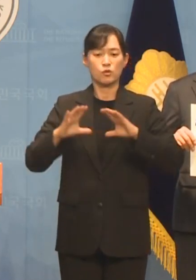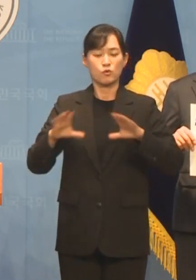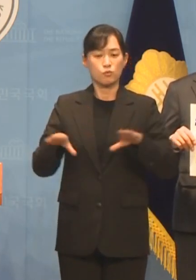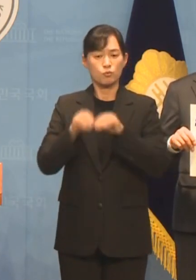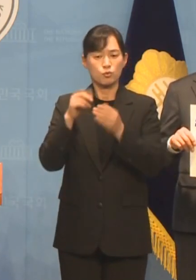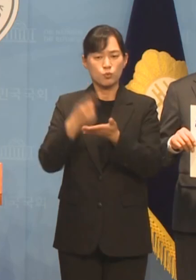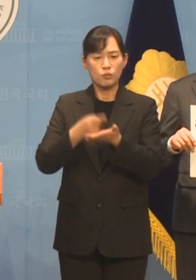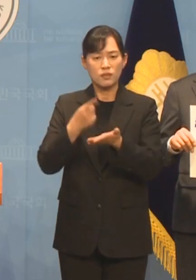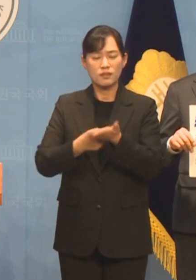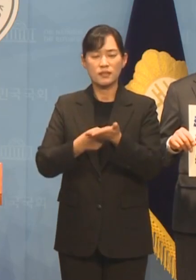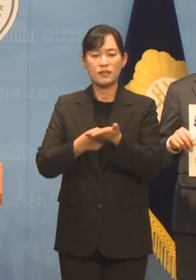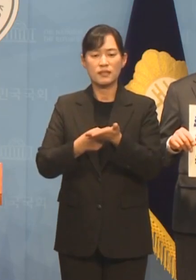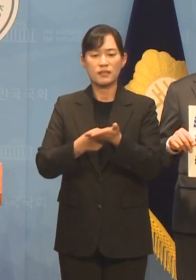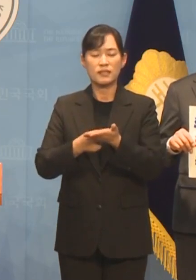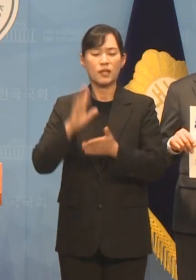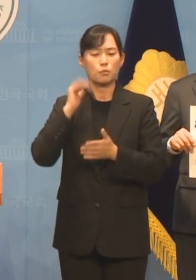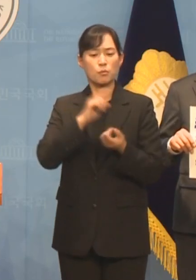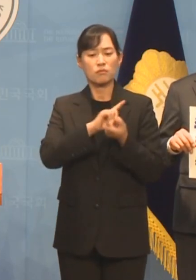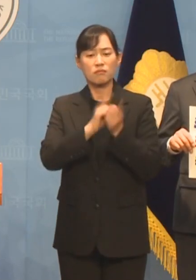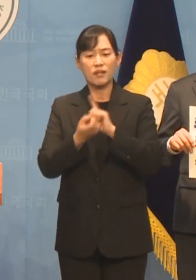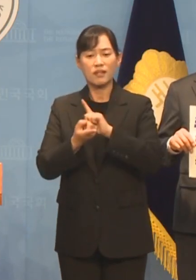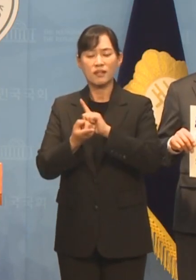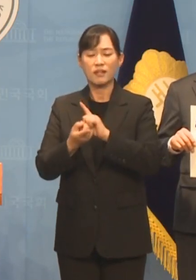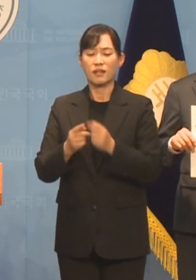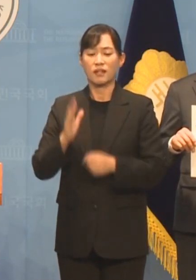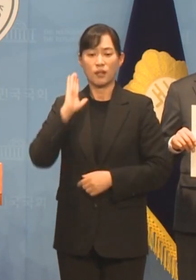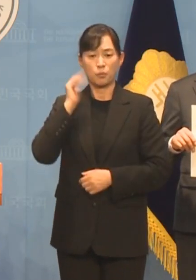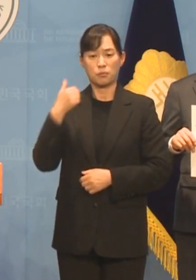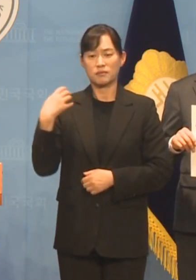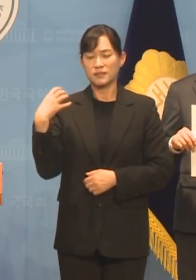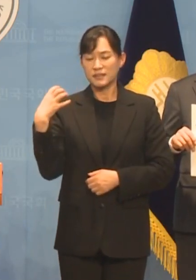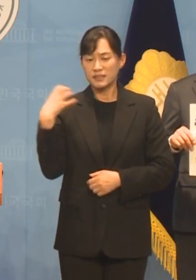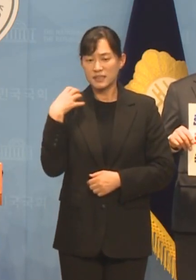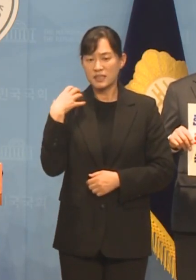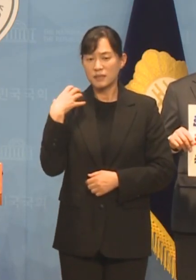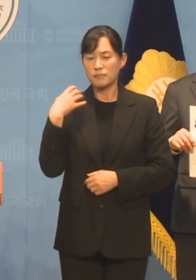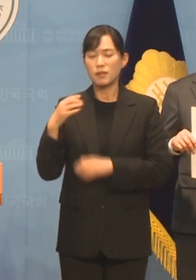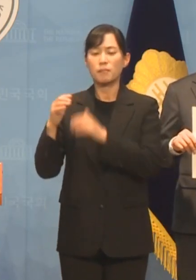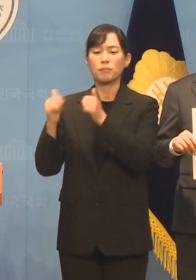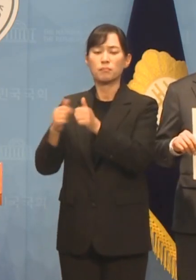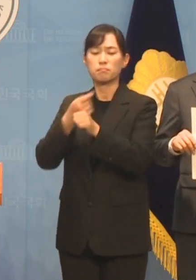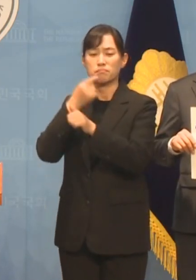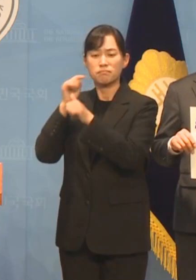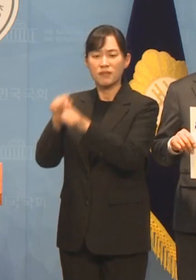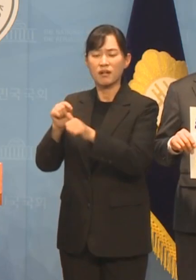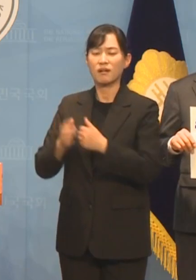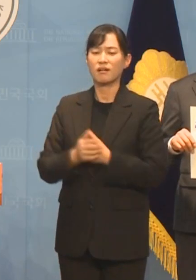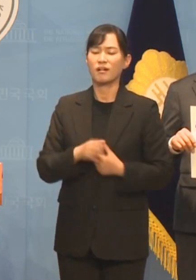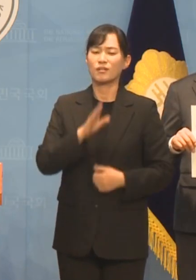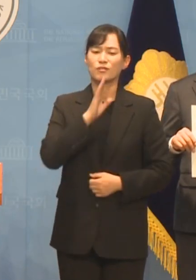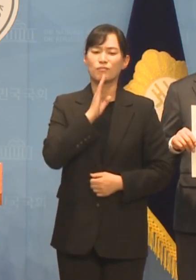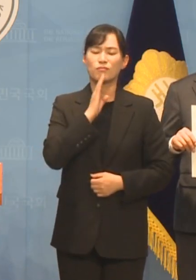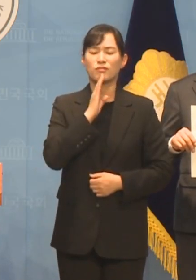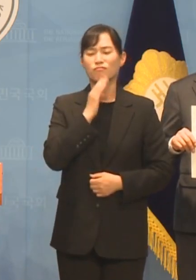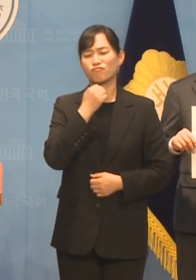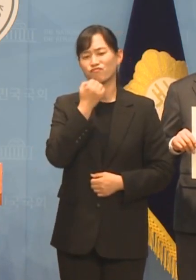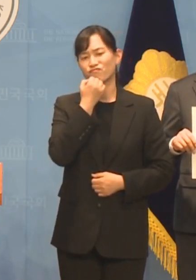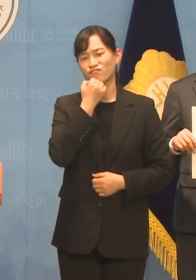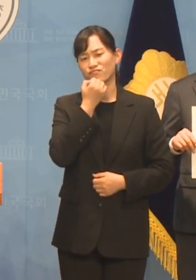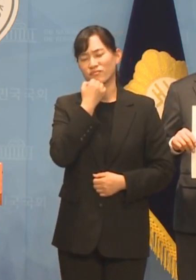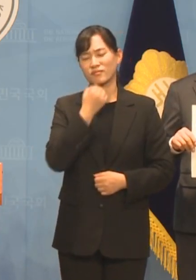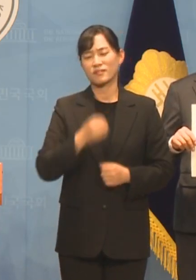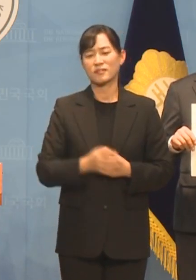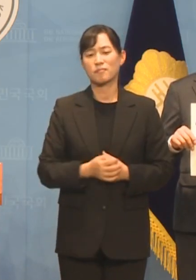국무총리, 대통령 권한대행이 대통령 몫의 헌법재판관을 지명했습니다. 참 지나가던 소가 웃을